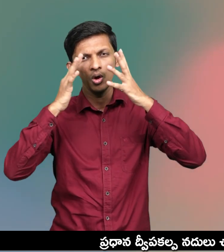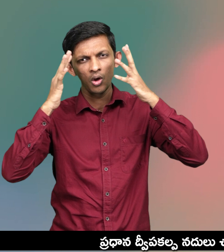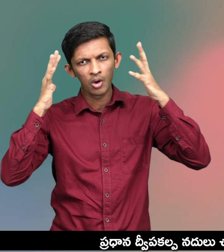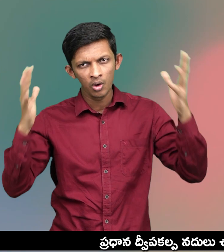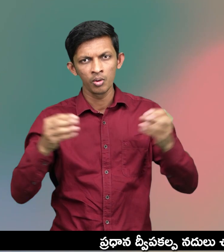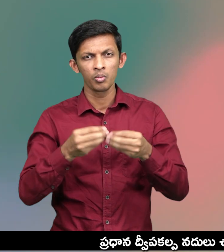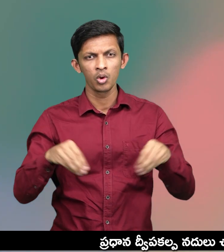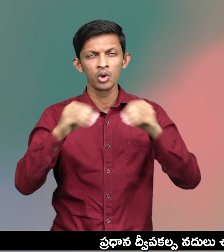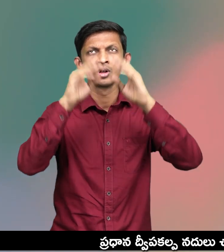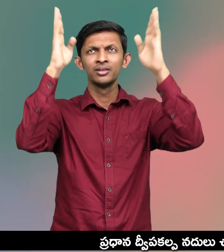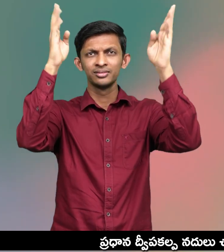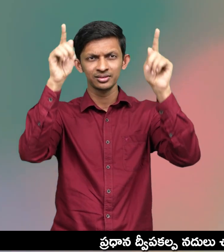ప్రధాన ద్వీపకల్ప నదులు చాలా వరకు